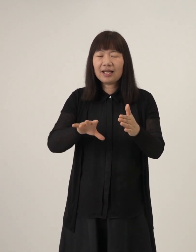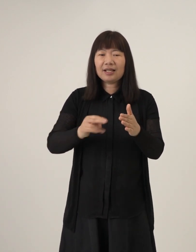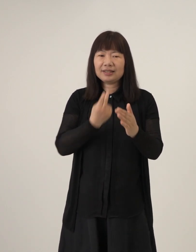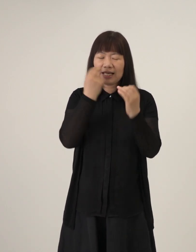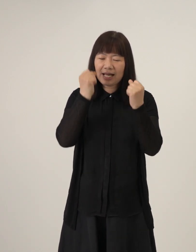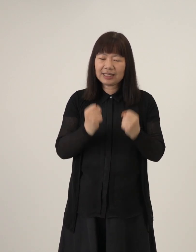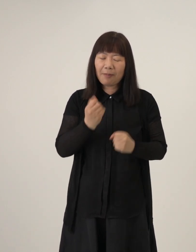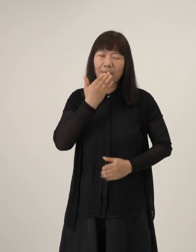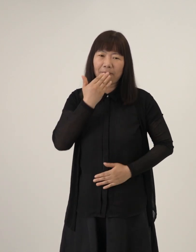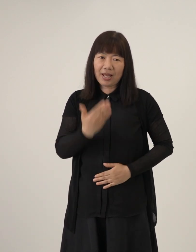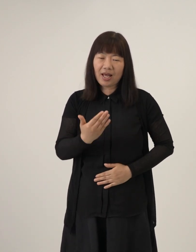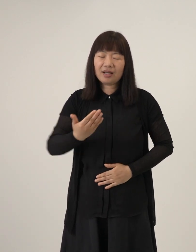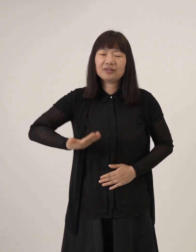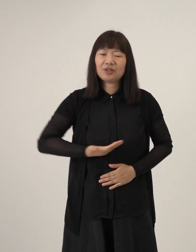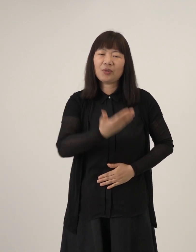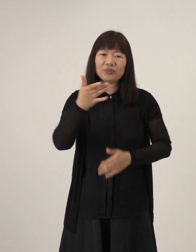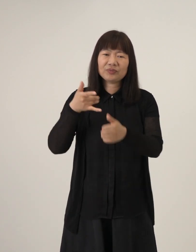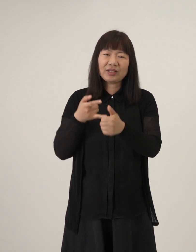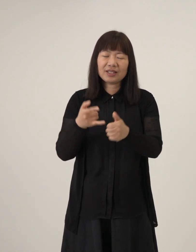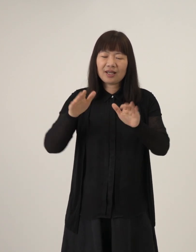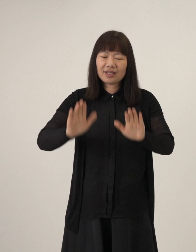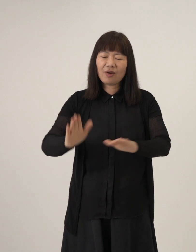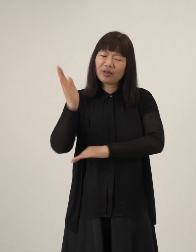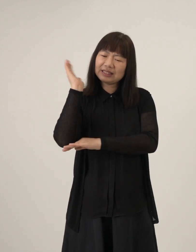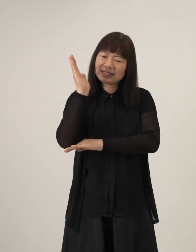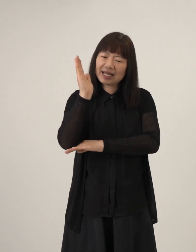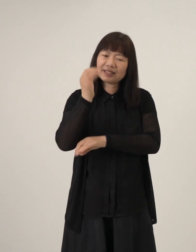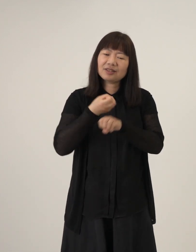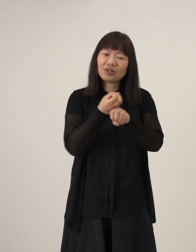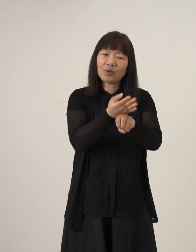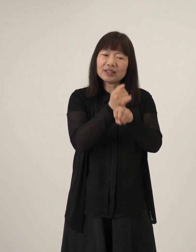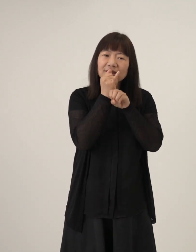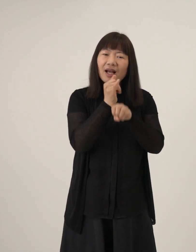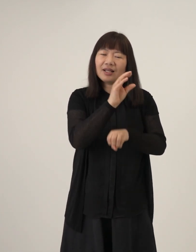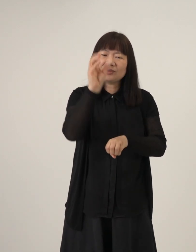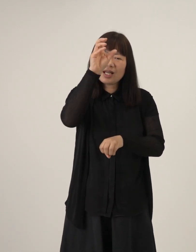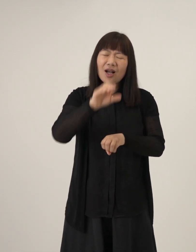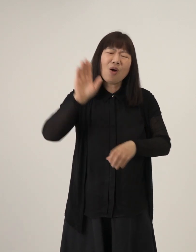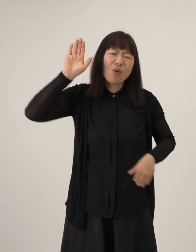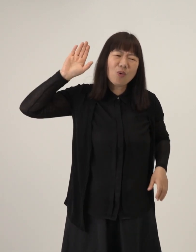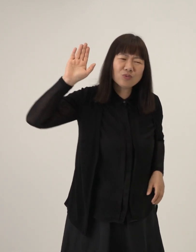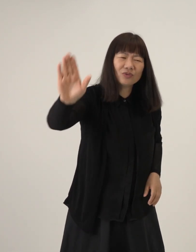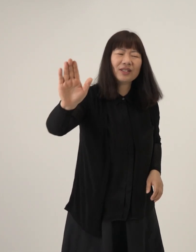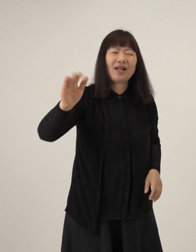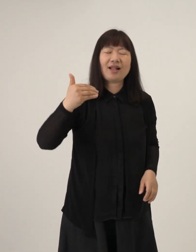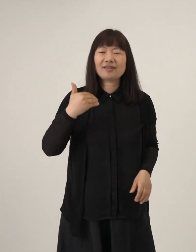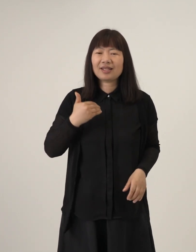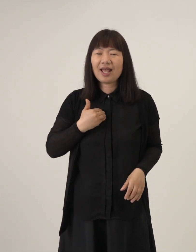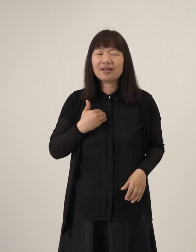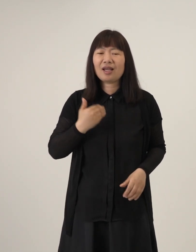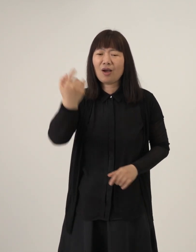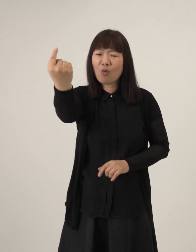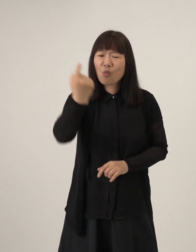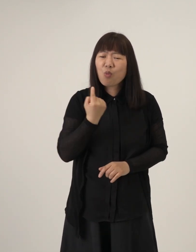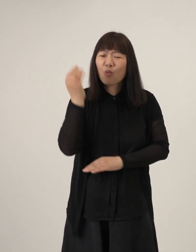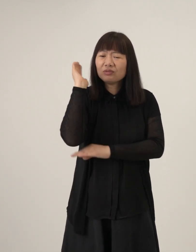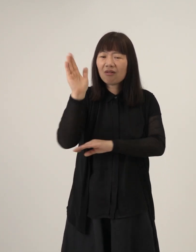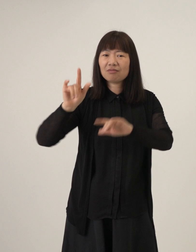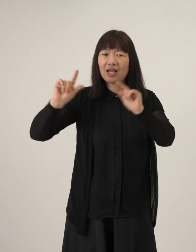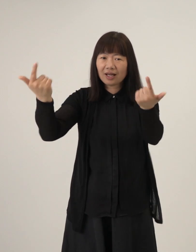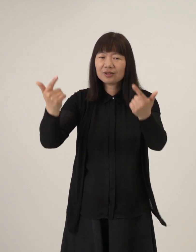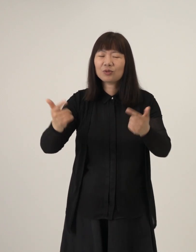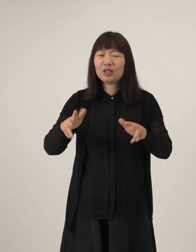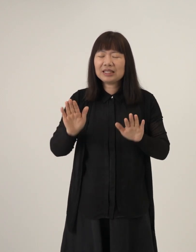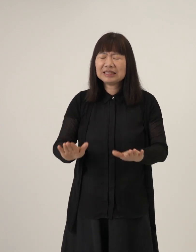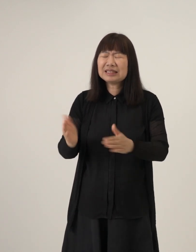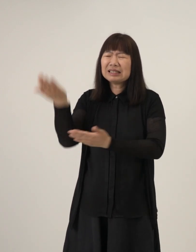될 여러분들에게 현실의 이야기입니다. 십자가는 먼 훗날 내게 다가올 이야기도 아니고